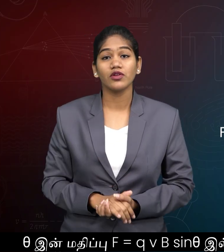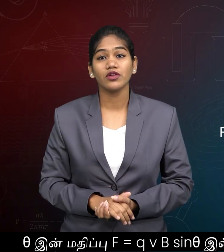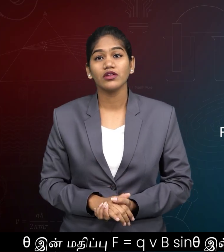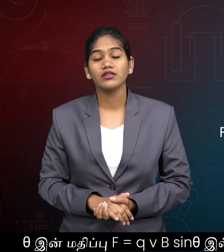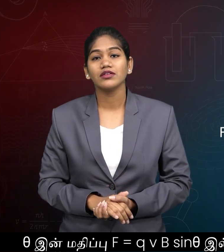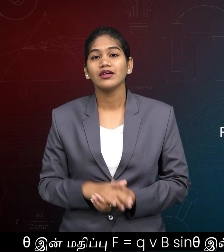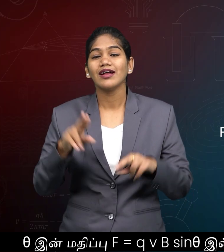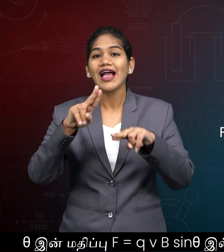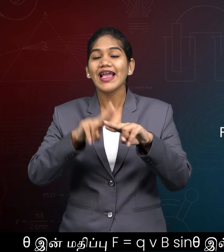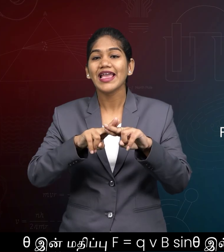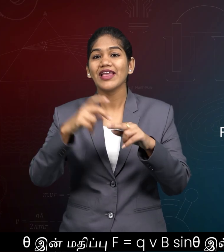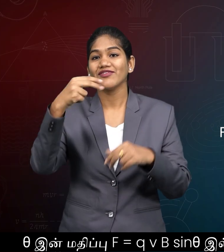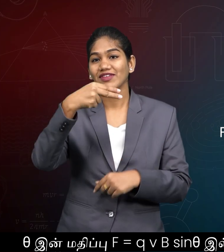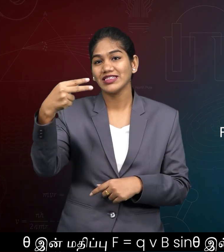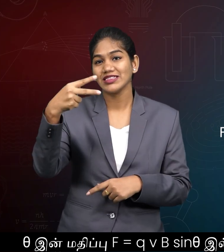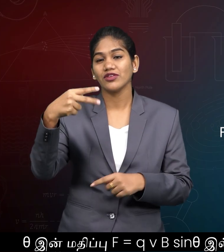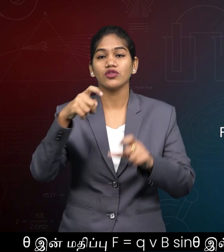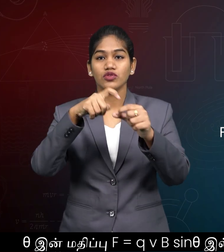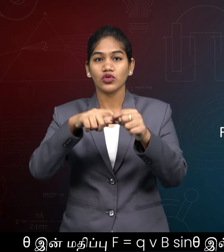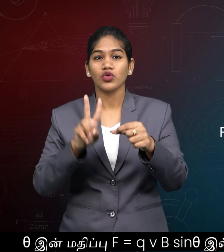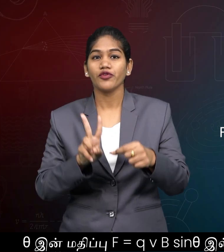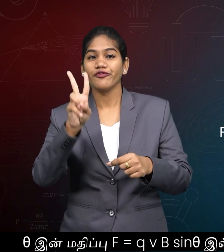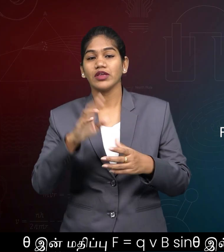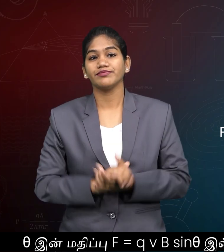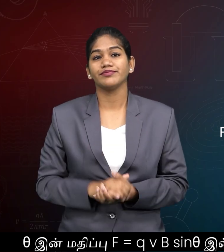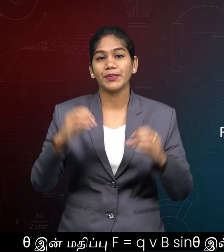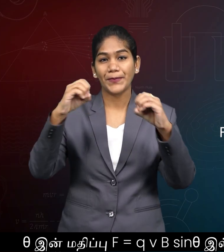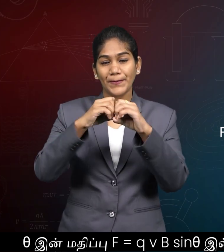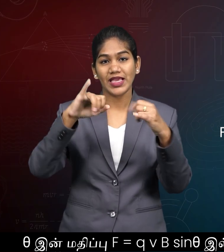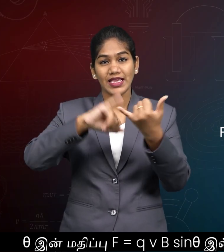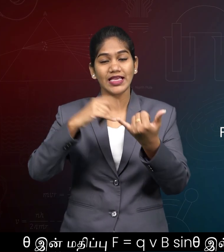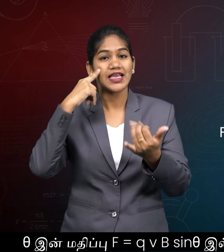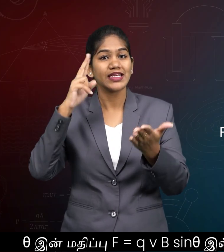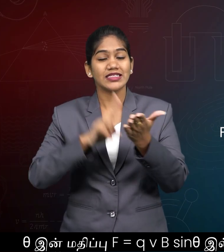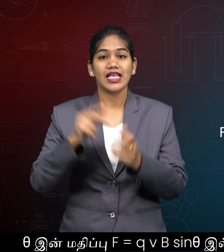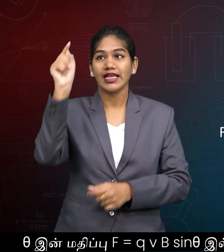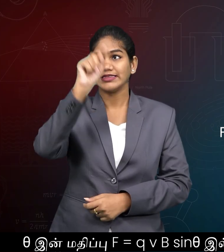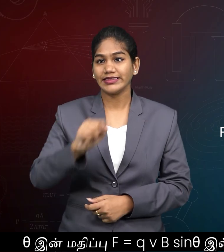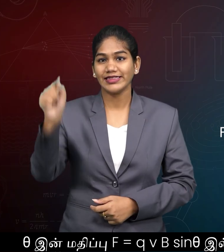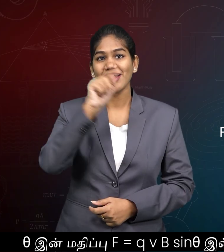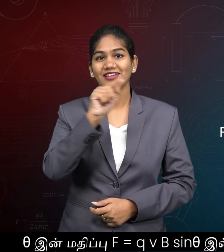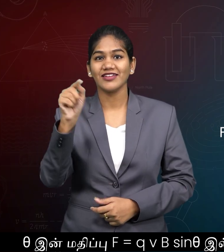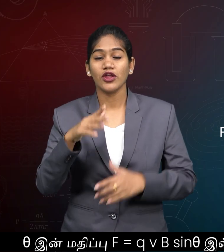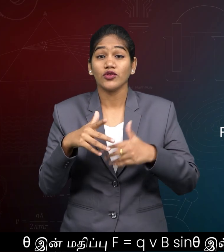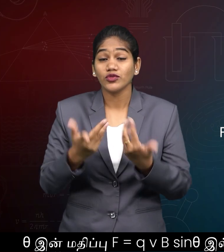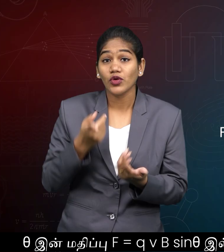QVB sin தீட்டாவில் பூஜ்ஜியமாக மாறும். அதனால் sin தீட்டா